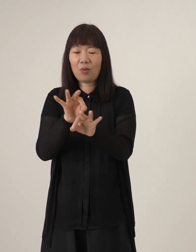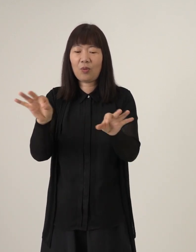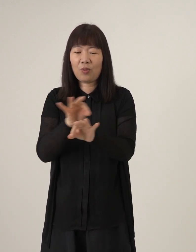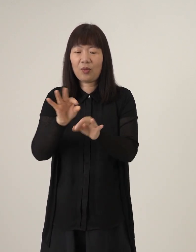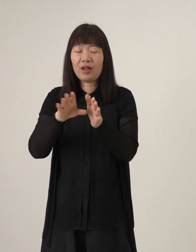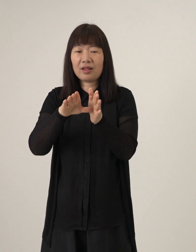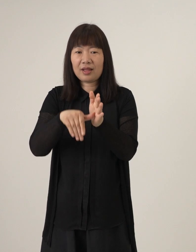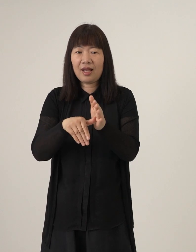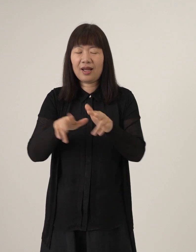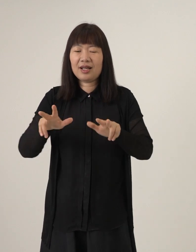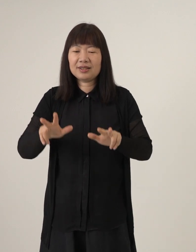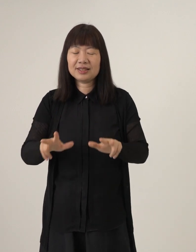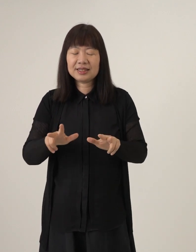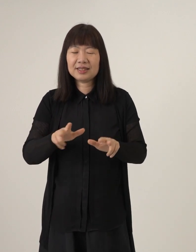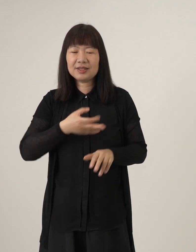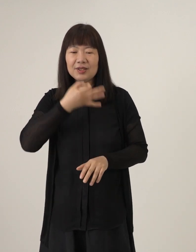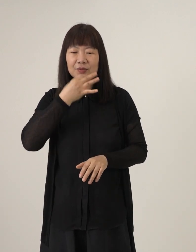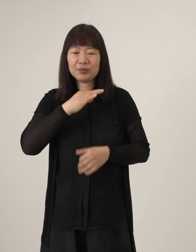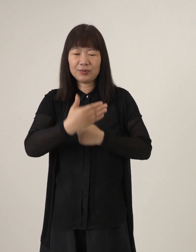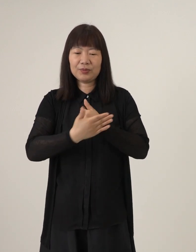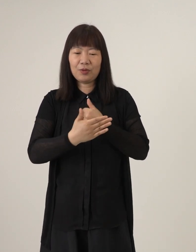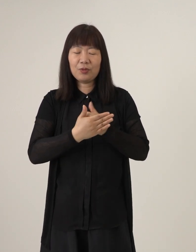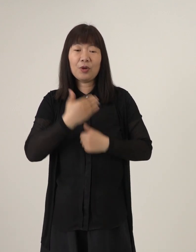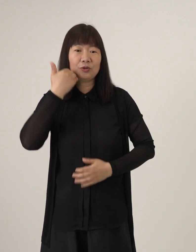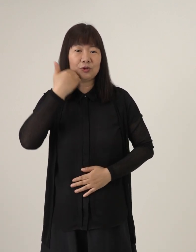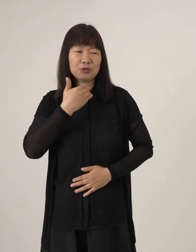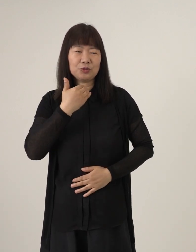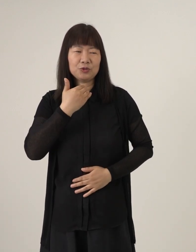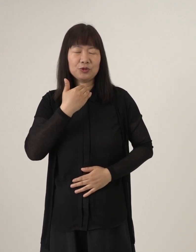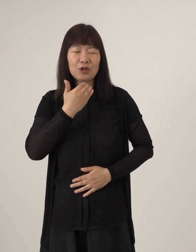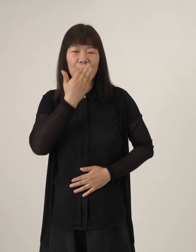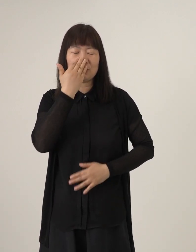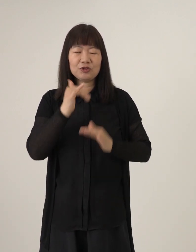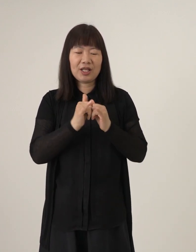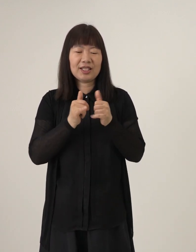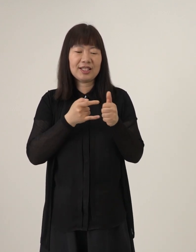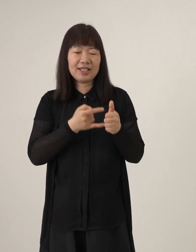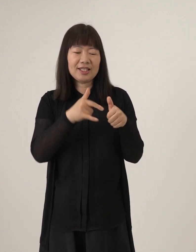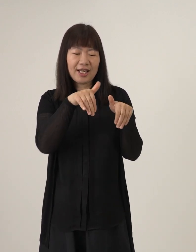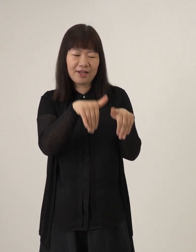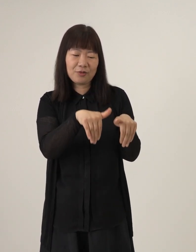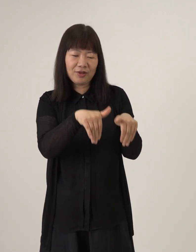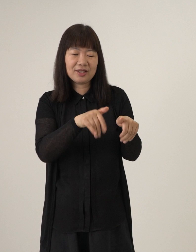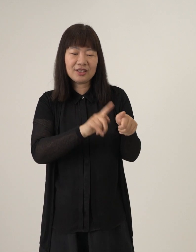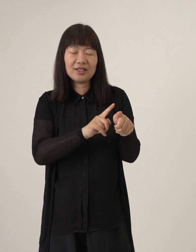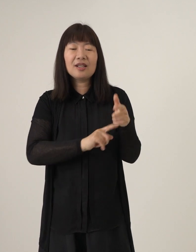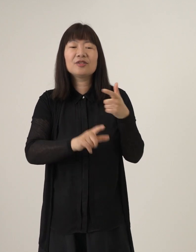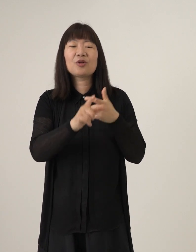지금 이득을 보고 있는 게 누구예요? 유대 히브리 노예들이에요.